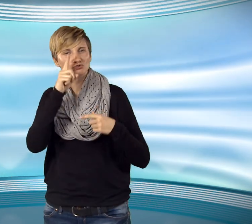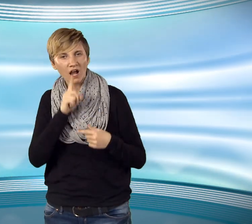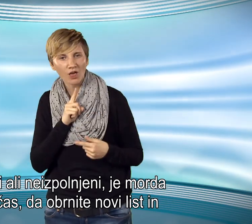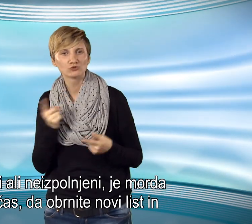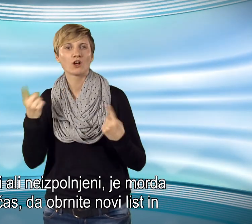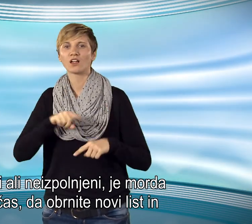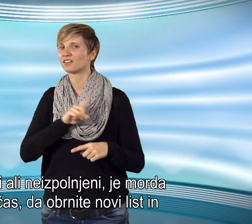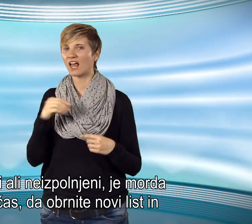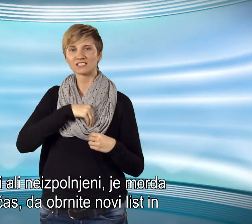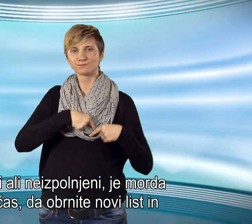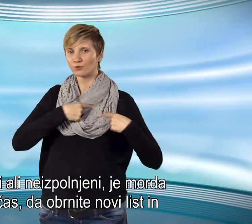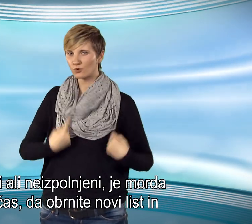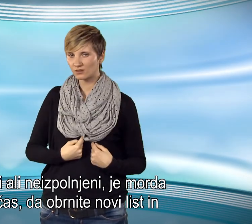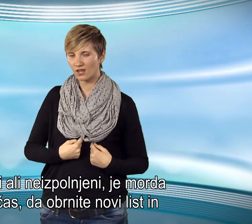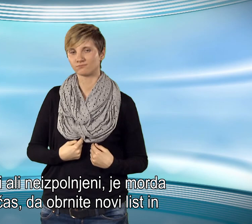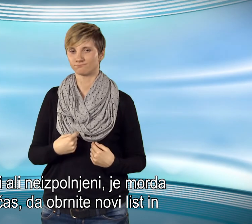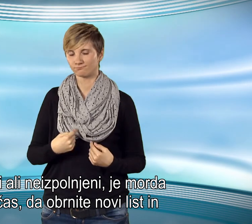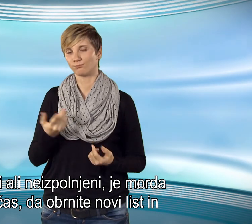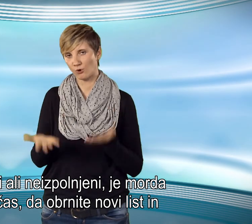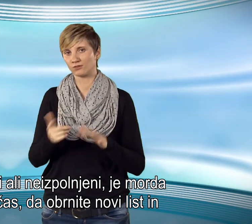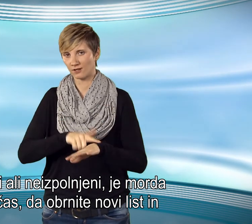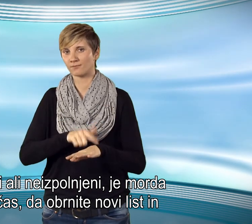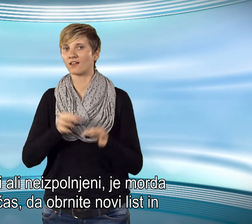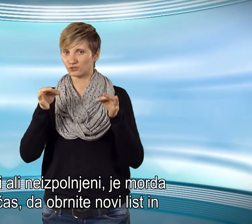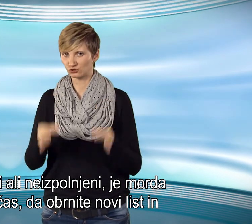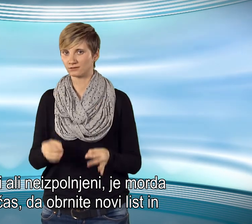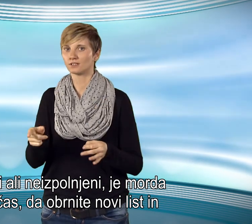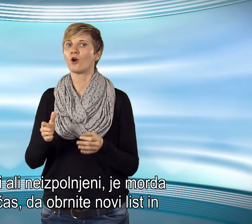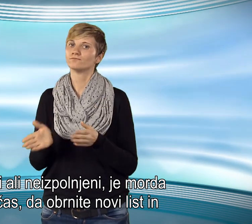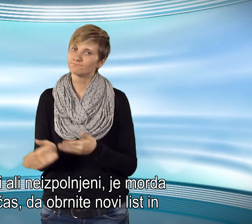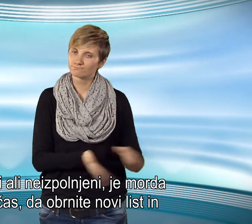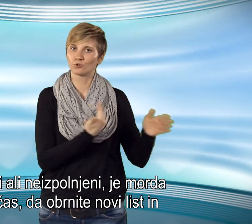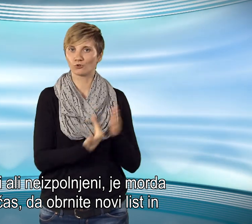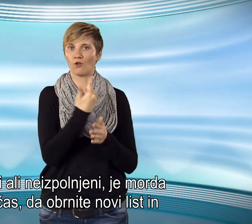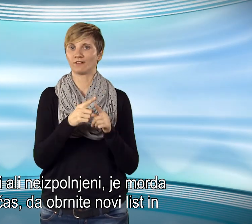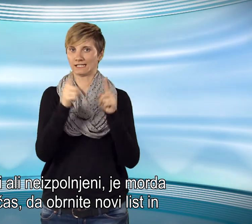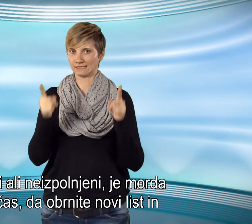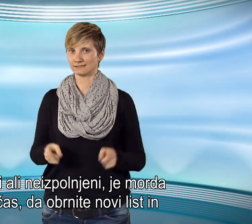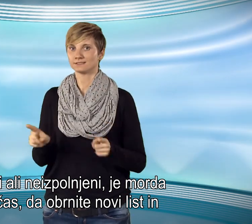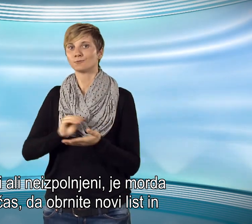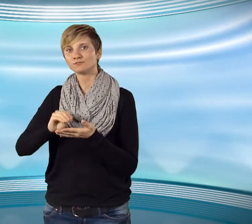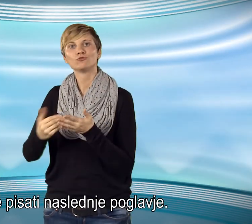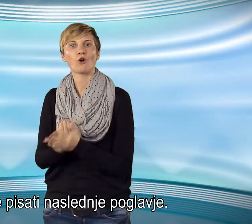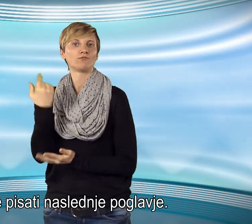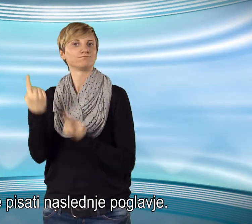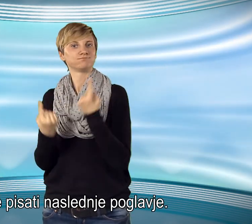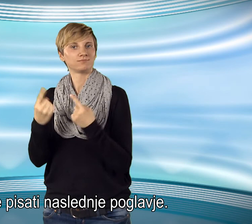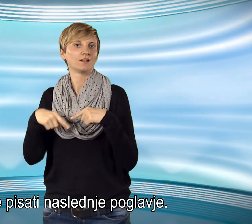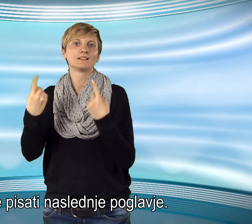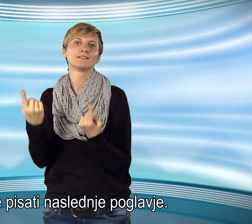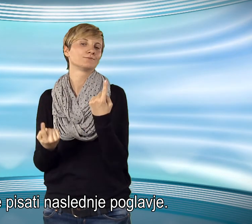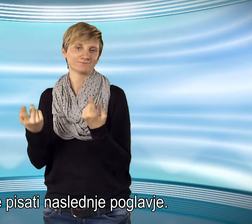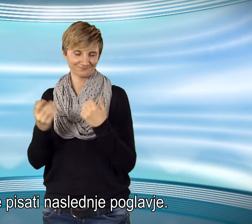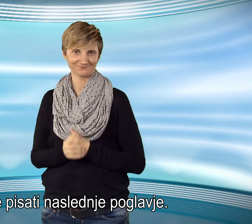v katerem ste žalostni ali neizpolnjeni, je morda pravi čas, da obrnete nov list in začnete